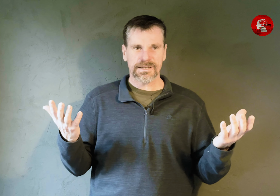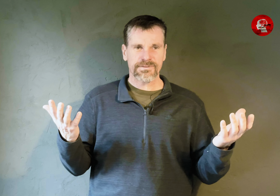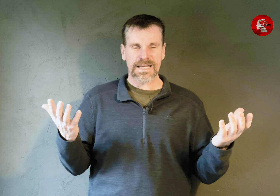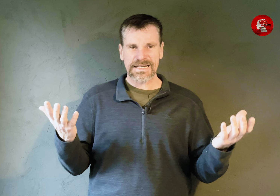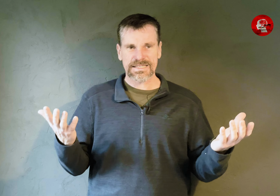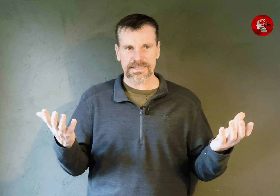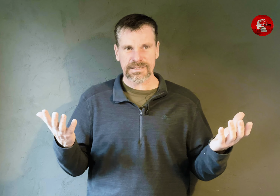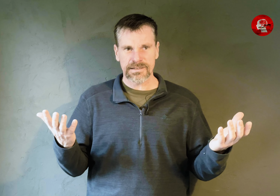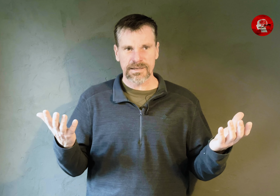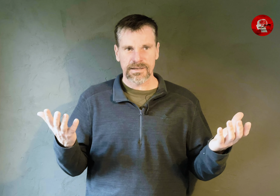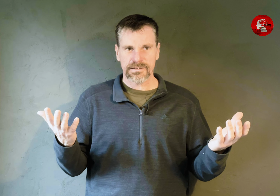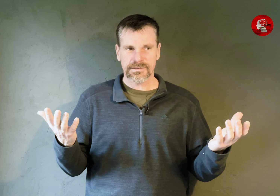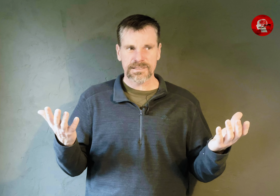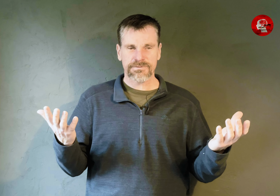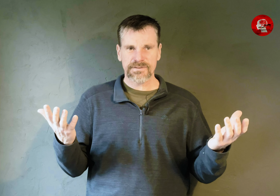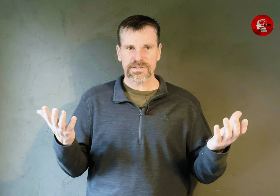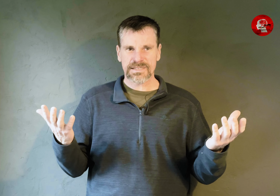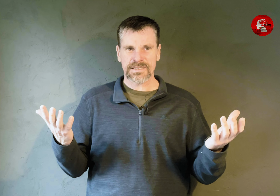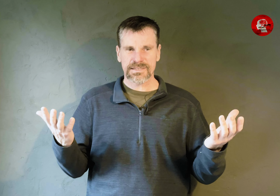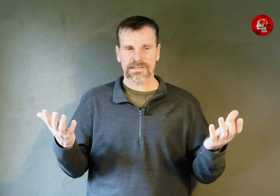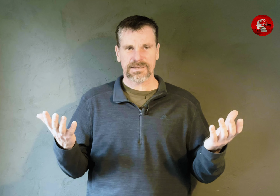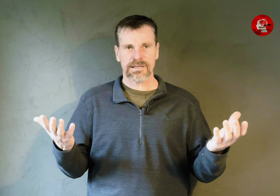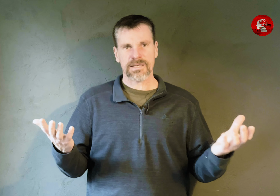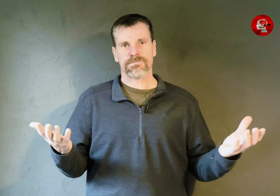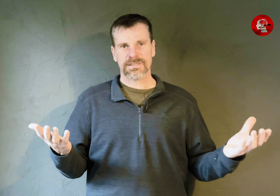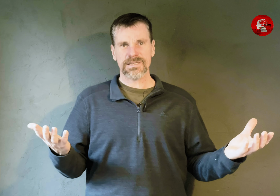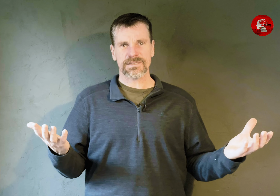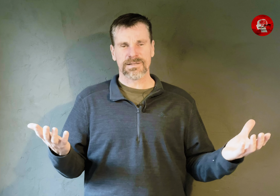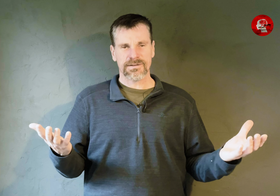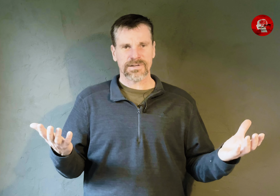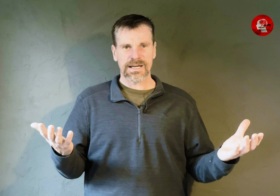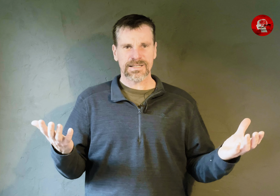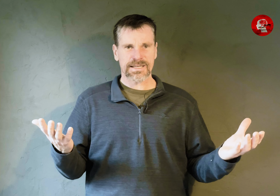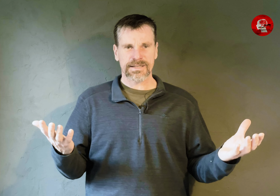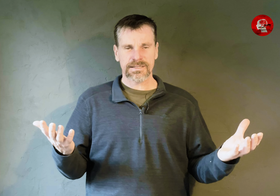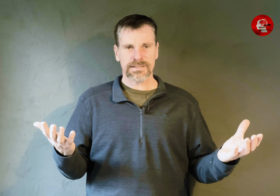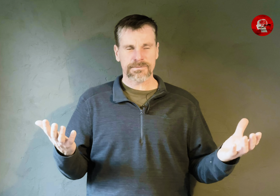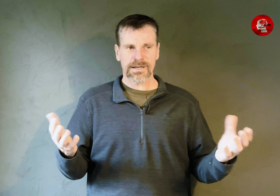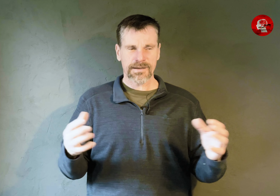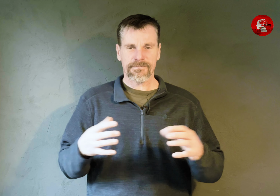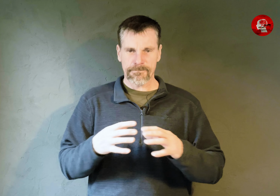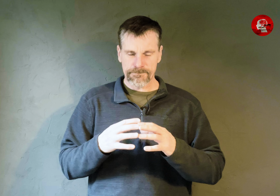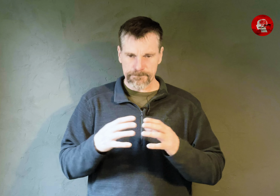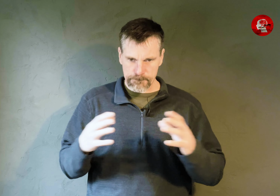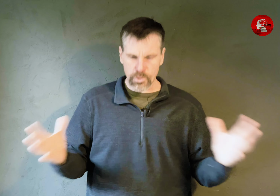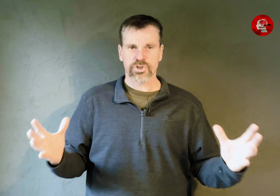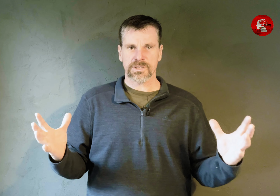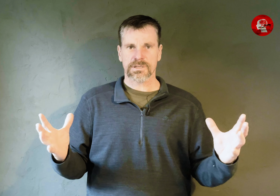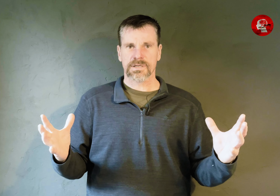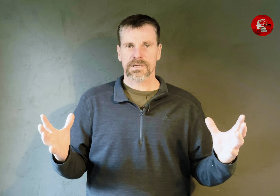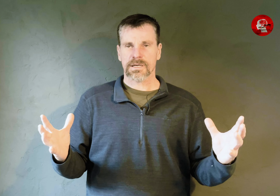der was anderes erzählt disqualifiziert sich in seiner expertise weil alles andere ist mal bullshit ja